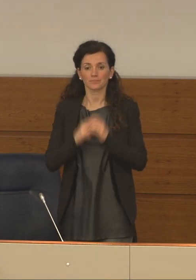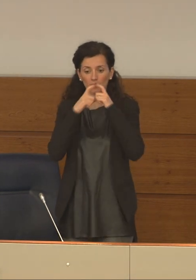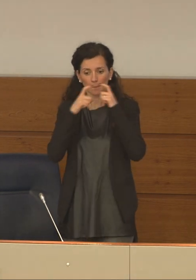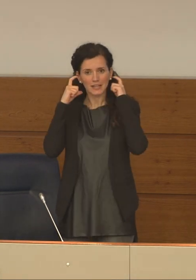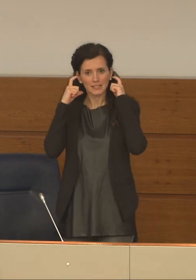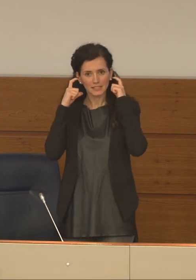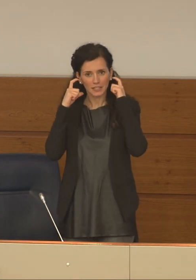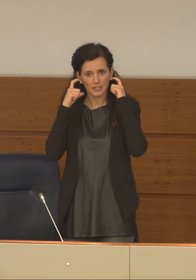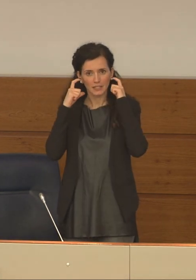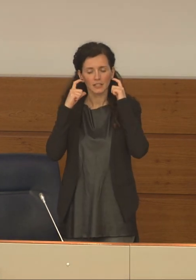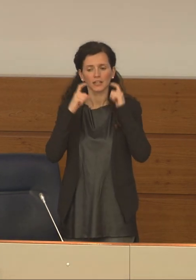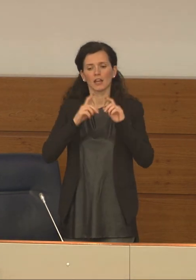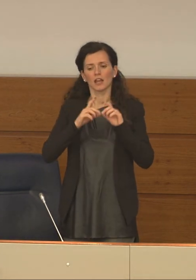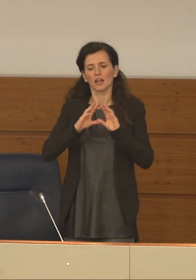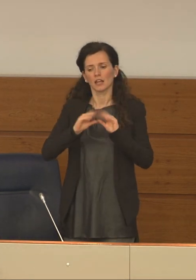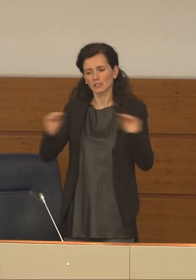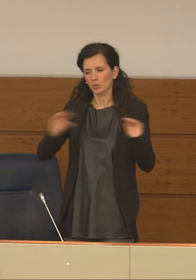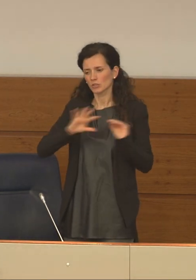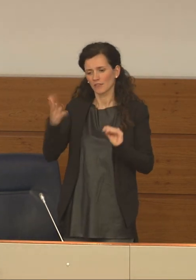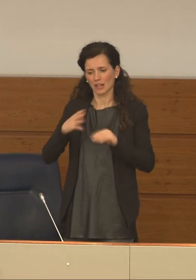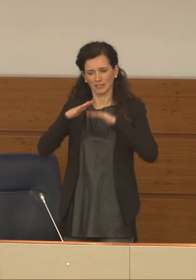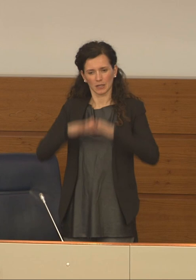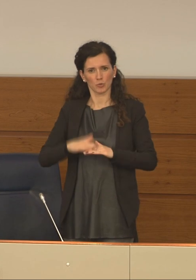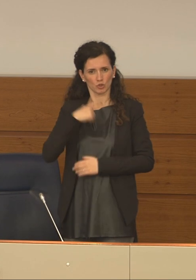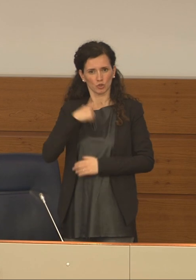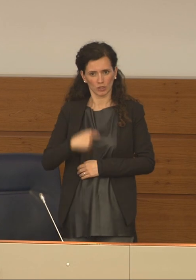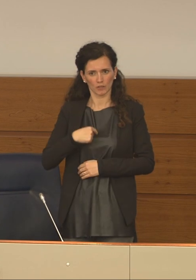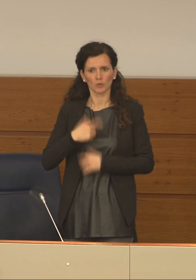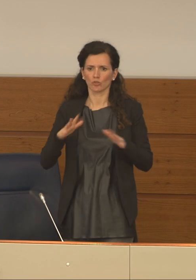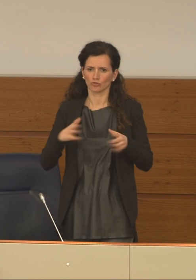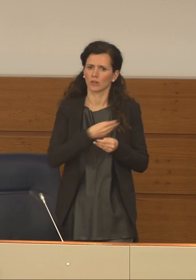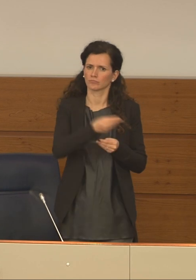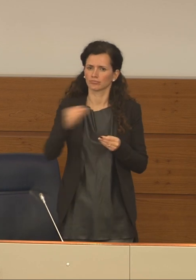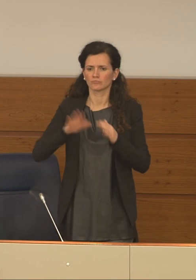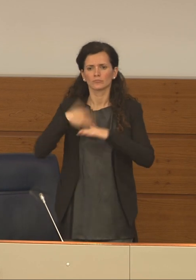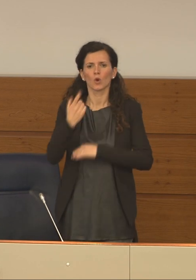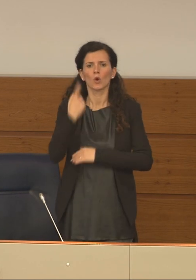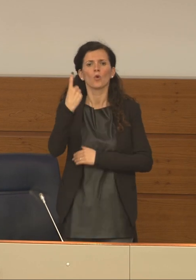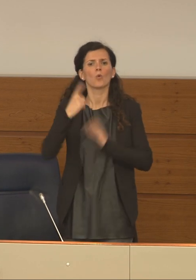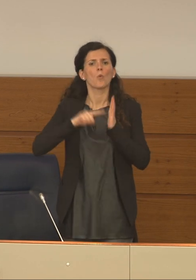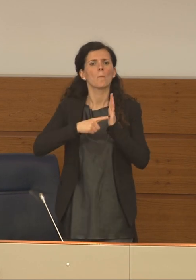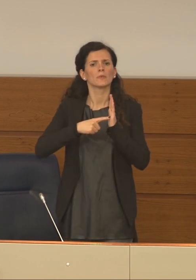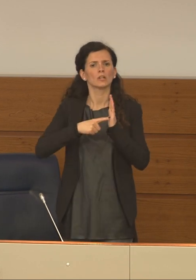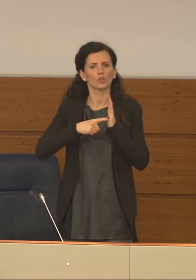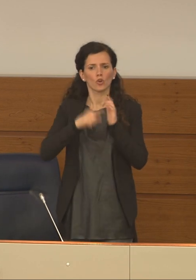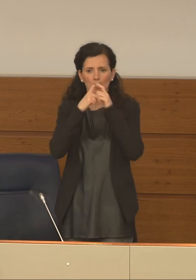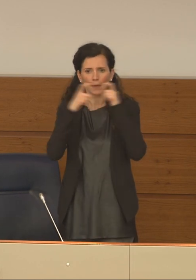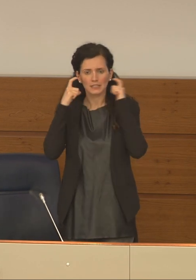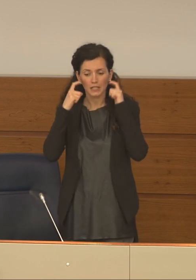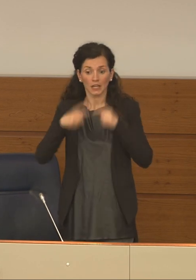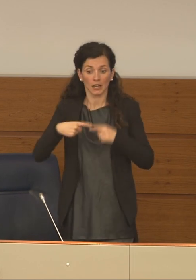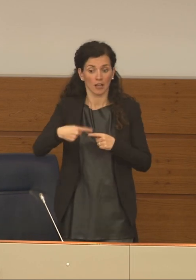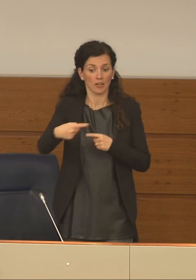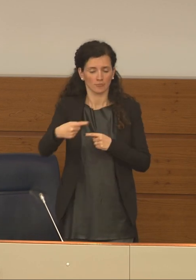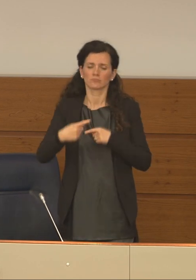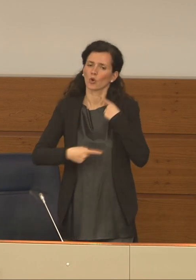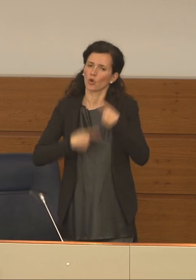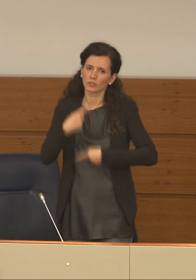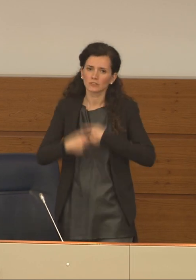mascherine degli altri dispositivi protezioni individuali siamo arrivati a una consegna di oltre un milione di mascherine nei prossimi giorni continueremo